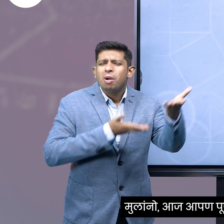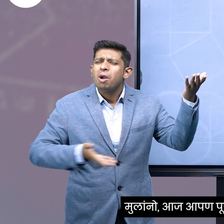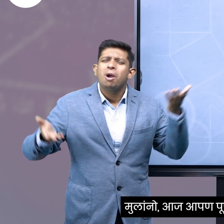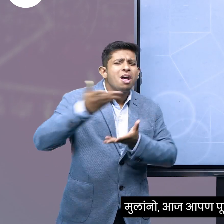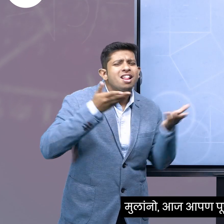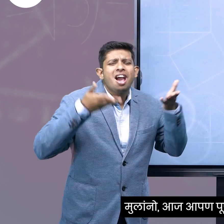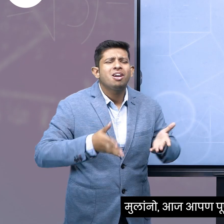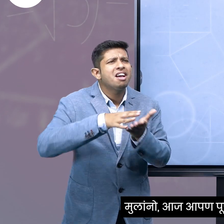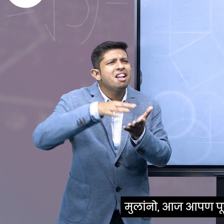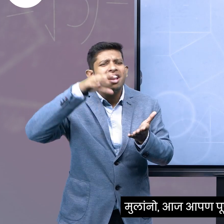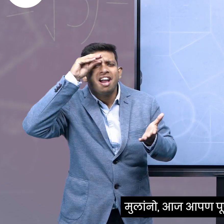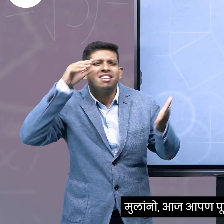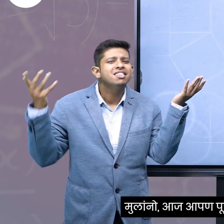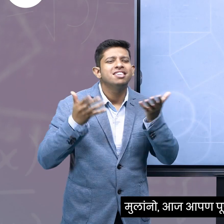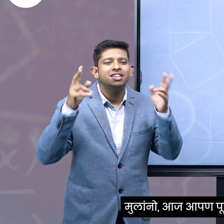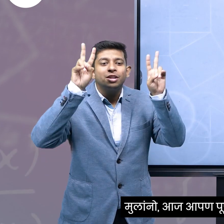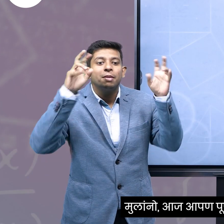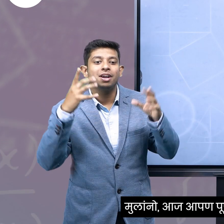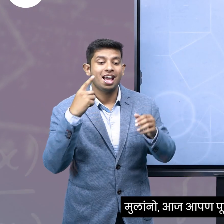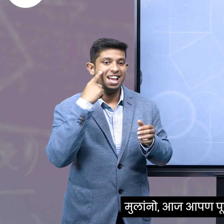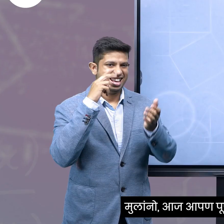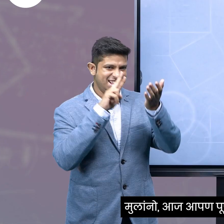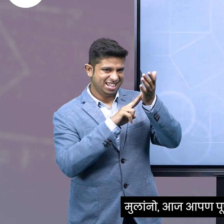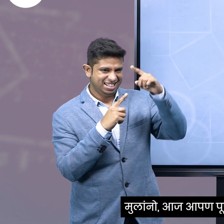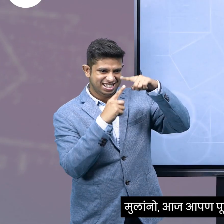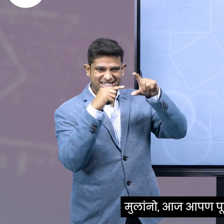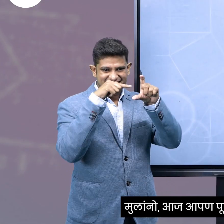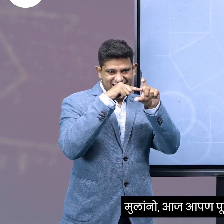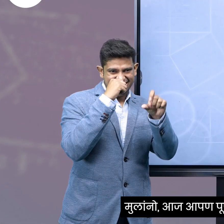मुलांनो, आज आपण पूर्णांकांबद्दल शिकणार आहोत.